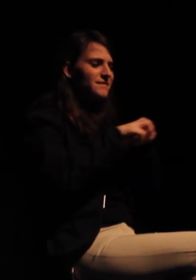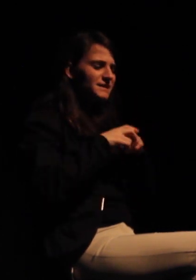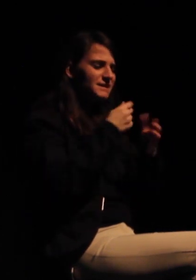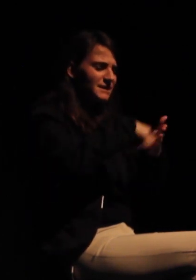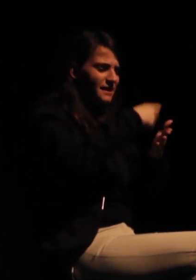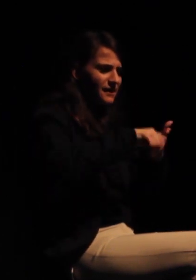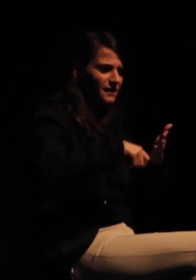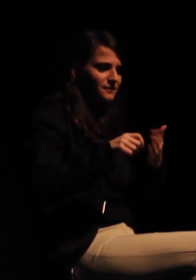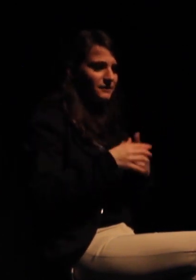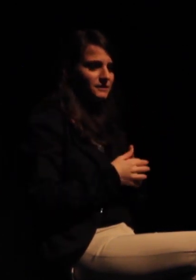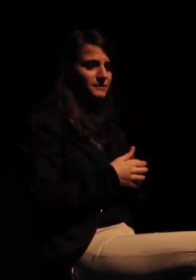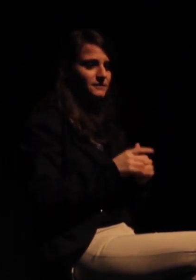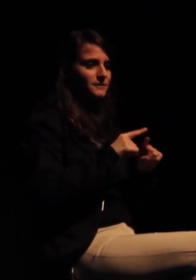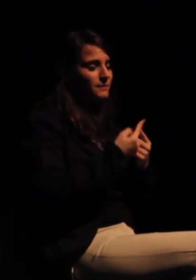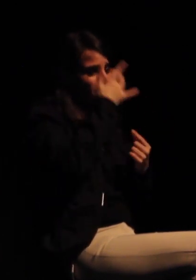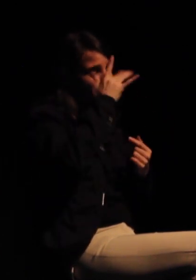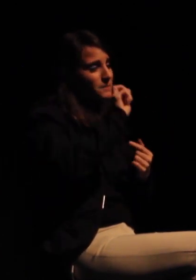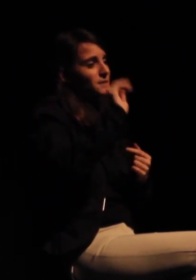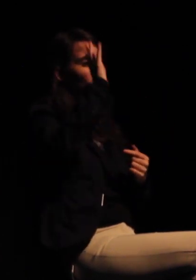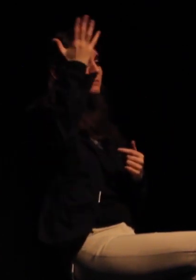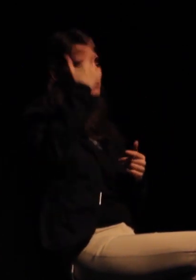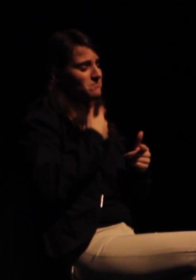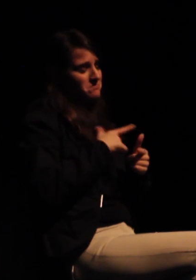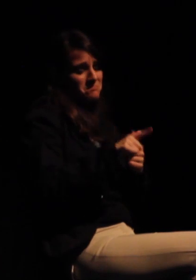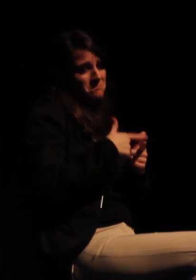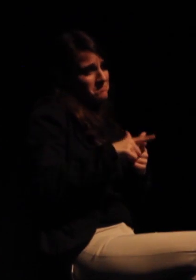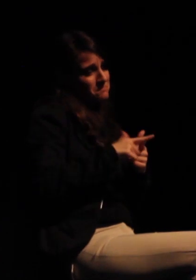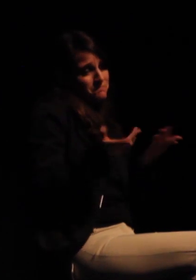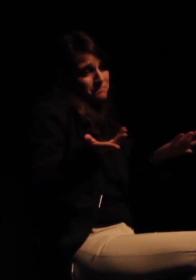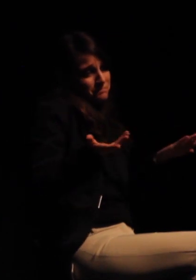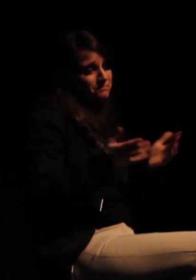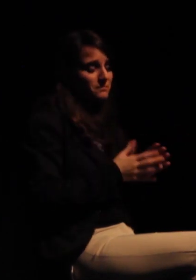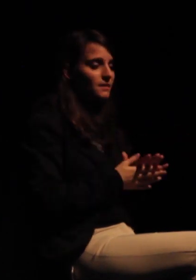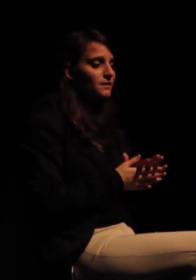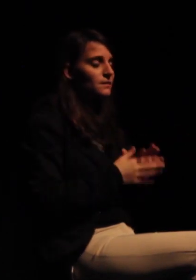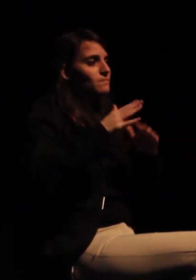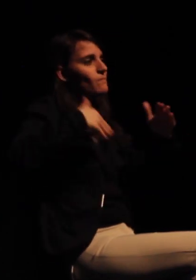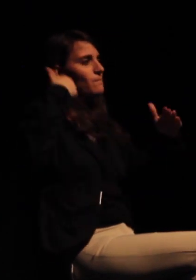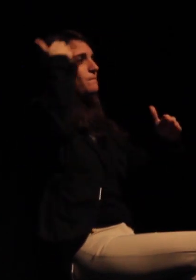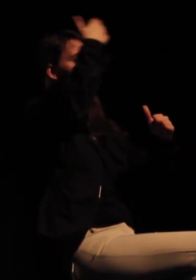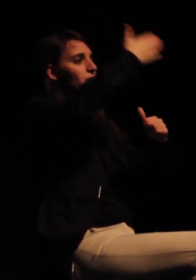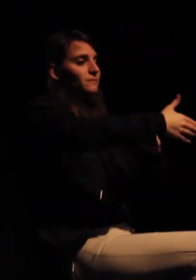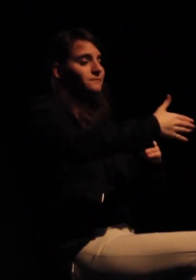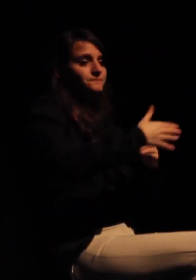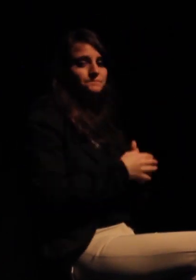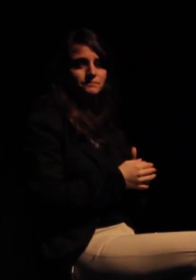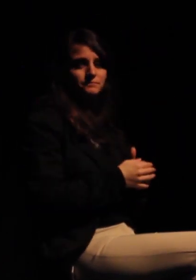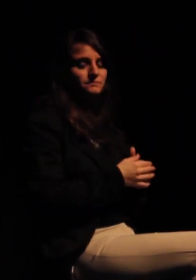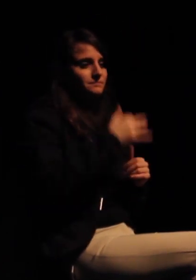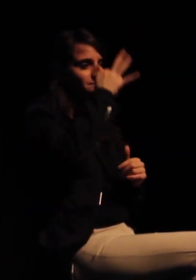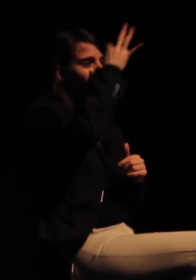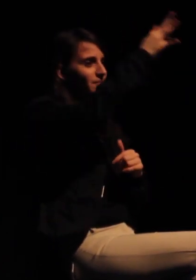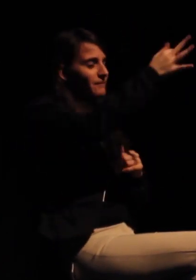escreva, mas você não sabe o que pode acontecer. Gente, elas estavam lá na frente, sabendo